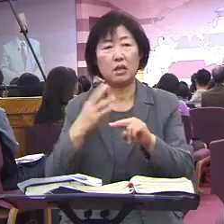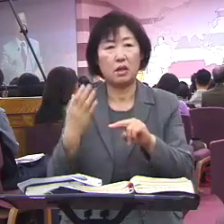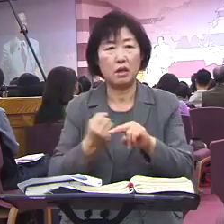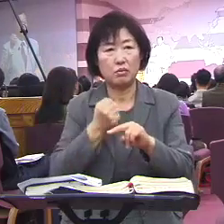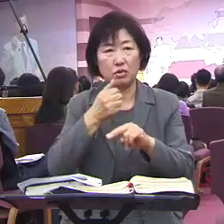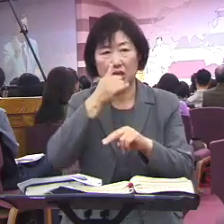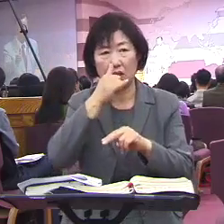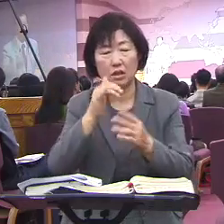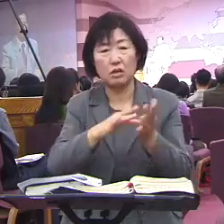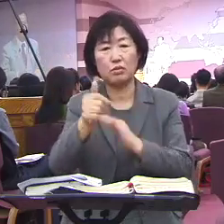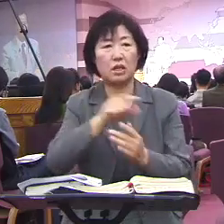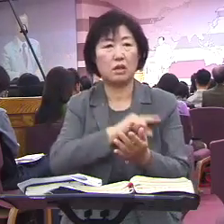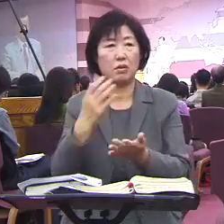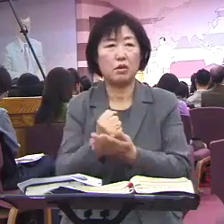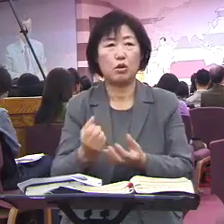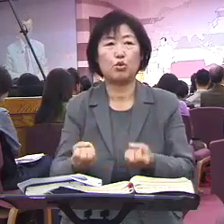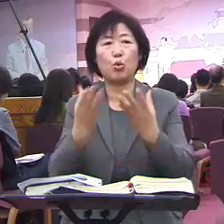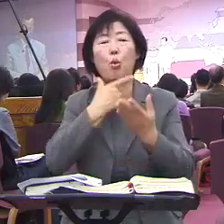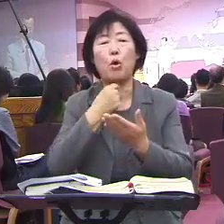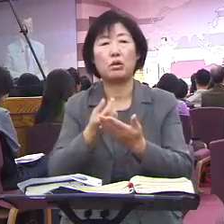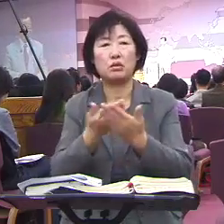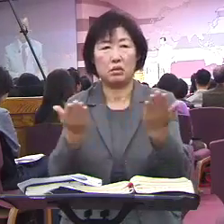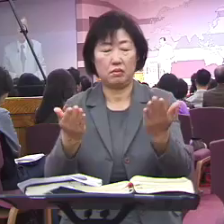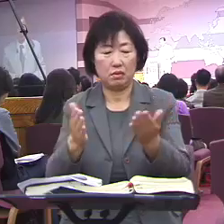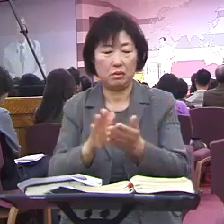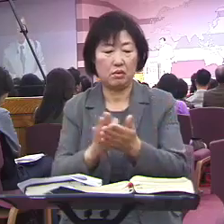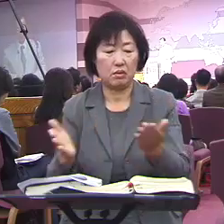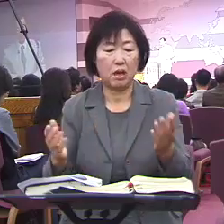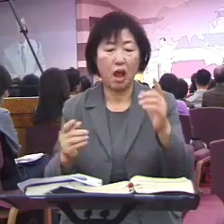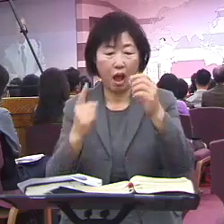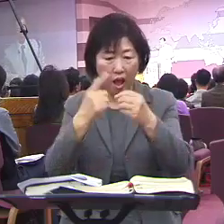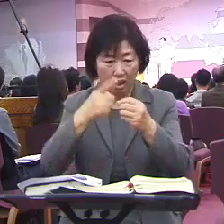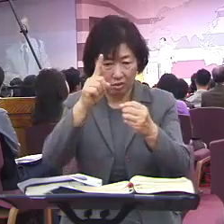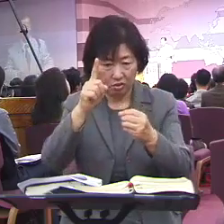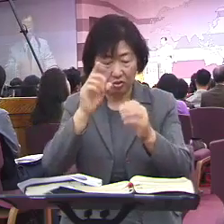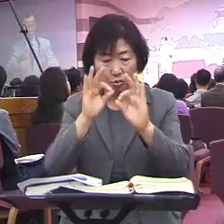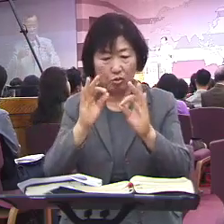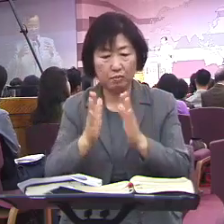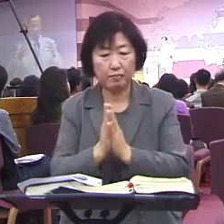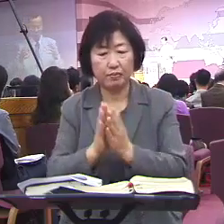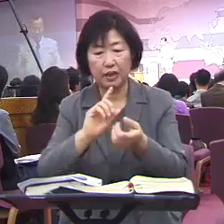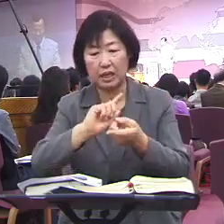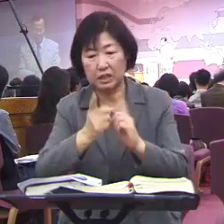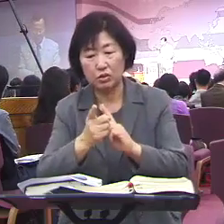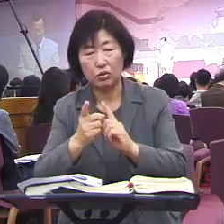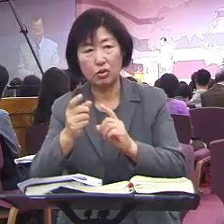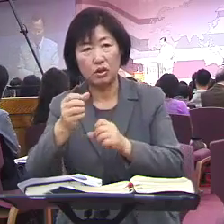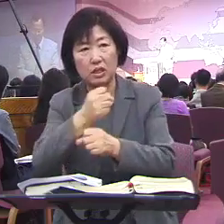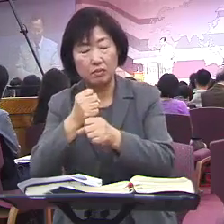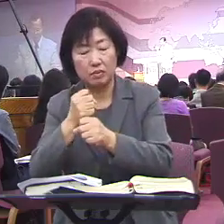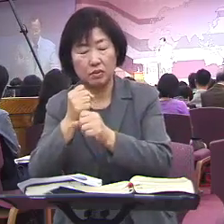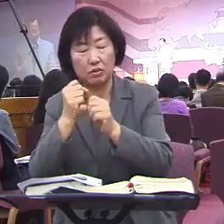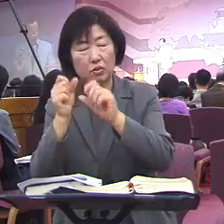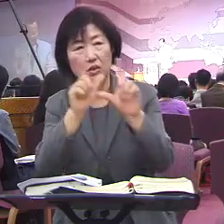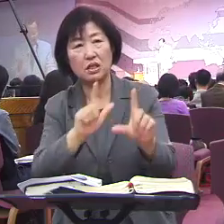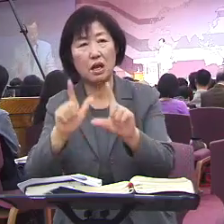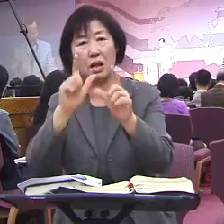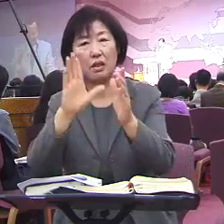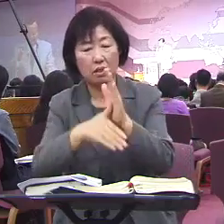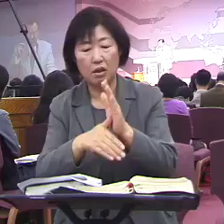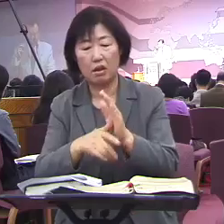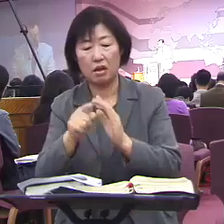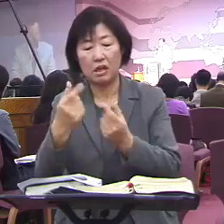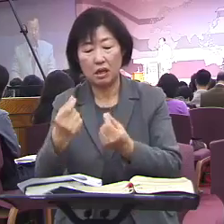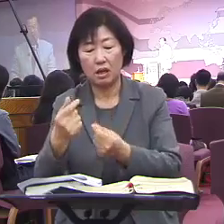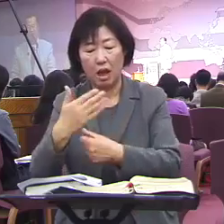있기를 예수님의 이름으로 축원합니다. 한 가지 더 보겠습니다. 우리가 서로 짐을 지며 살 때에, 우리가 이렇게 살